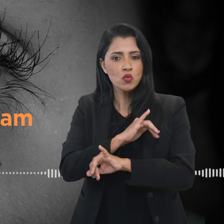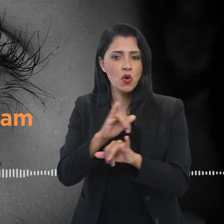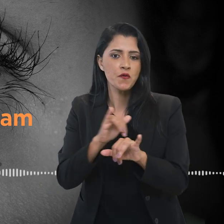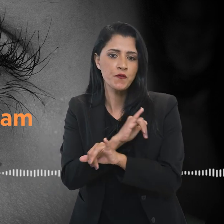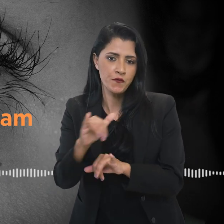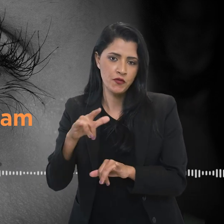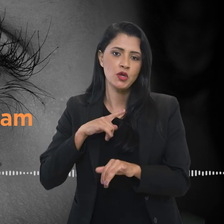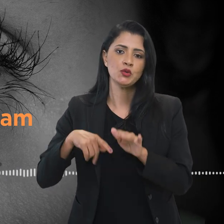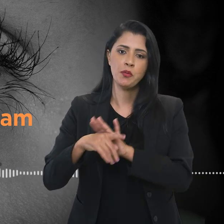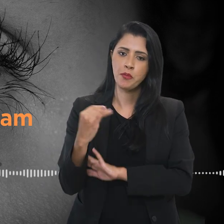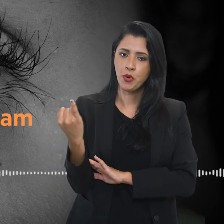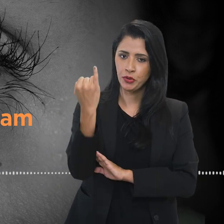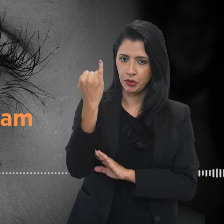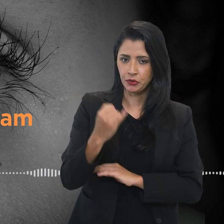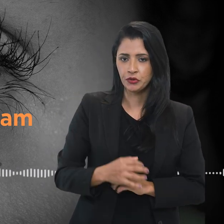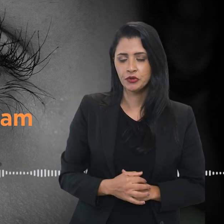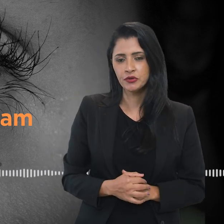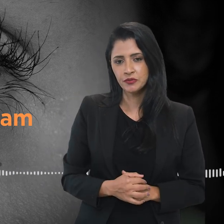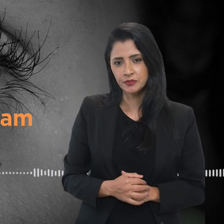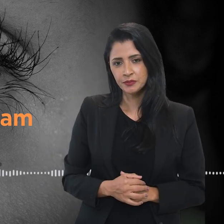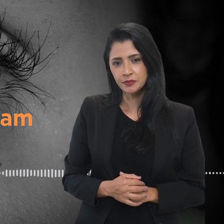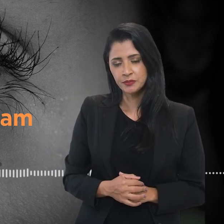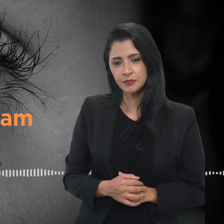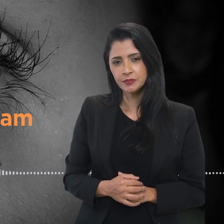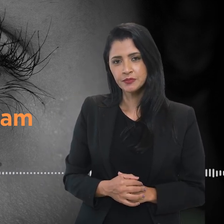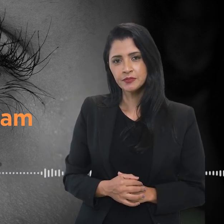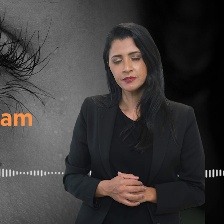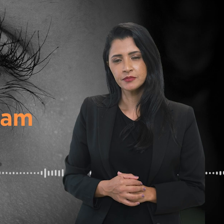aviso de utilidade pública.